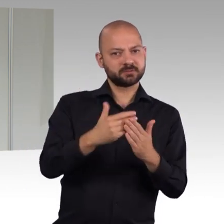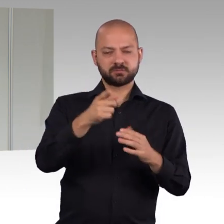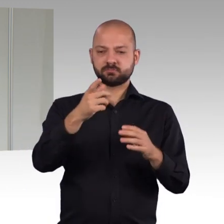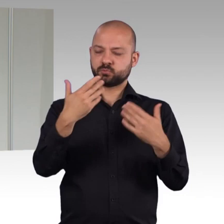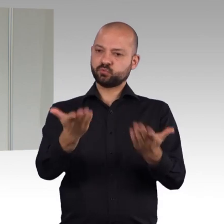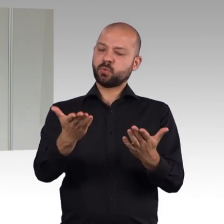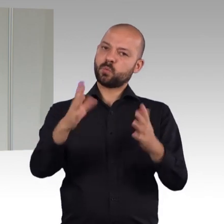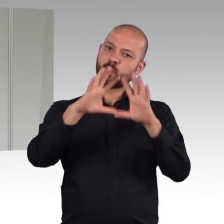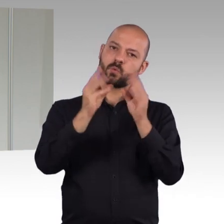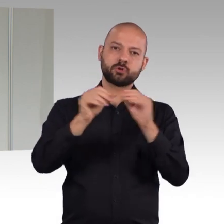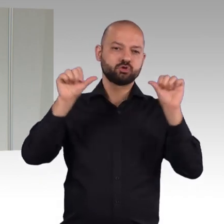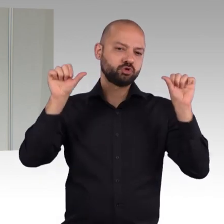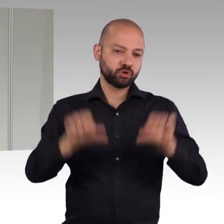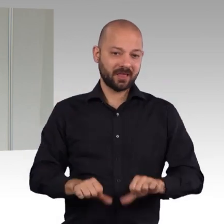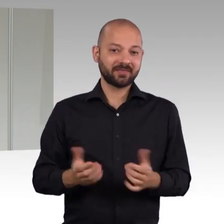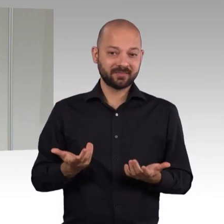nicht einsatzbereit,